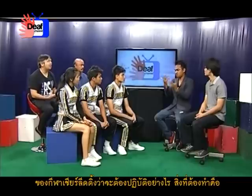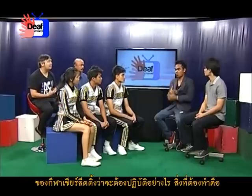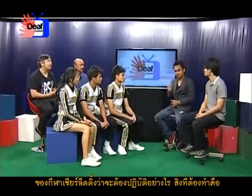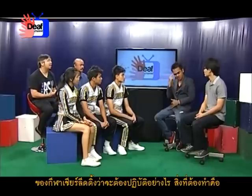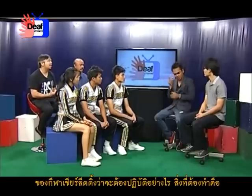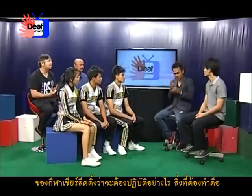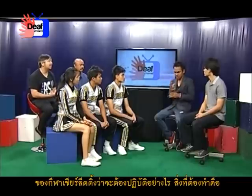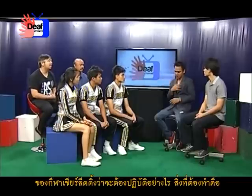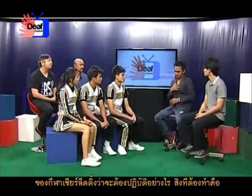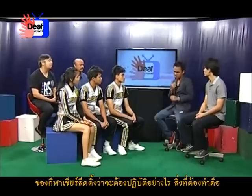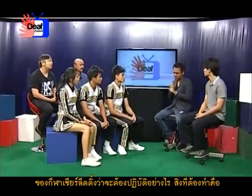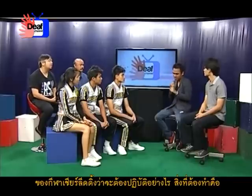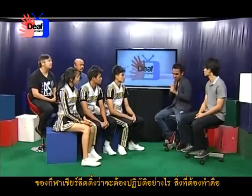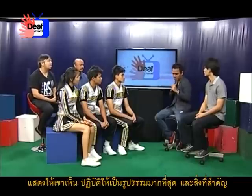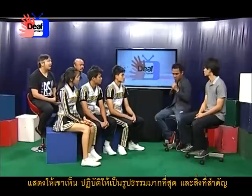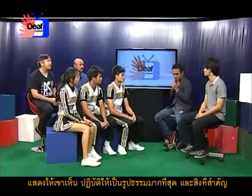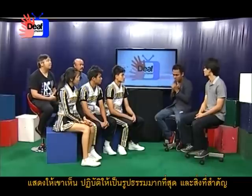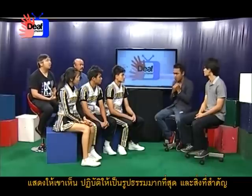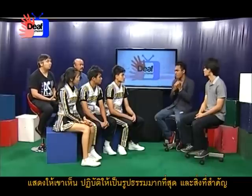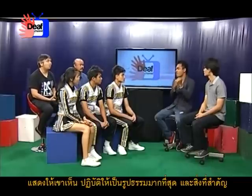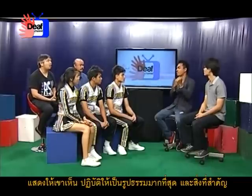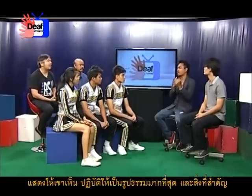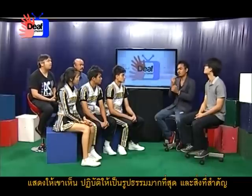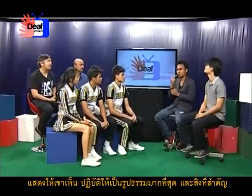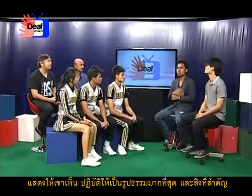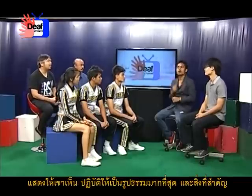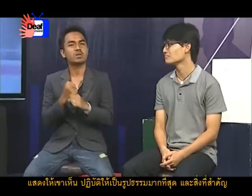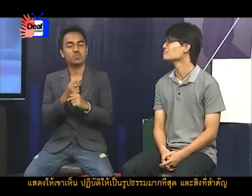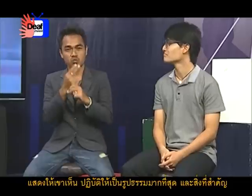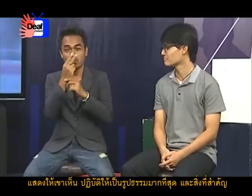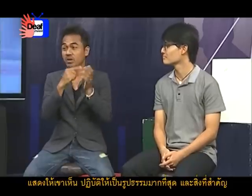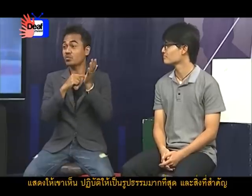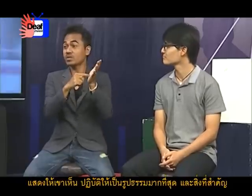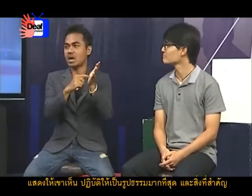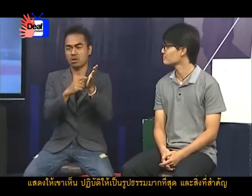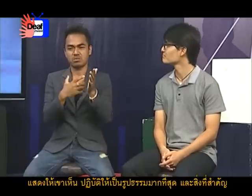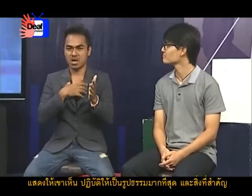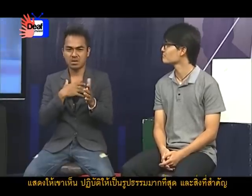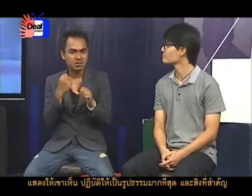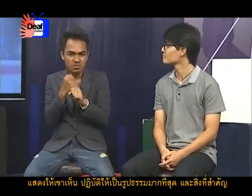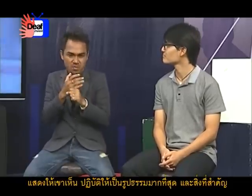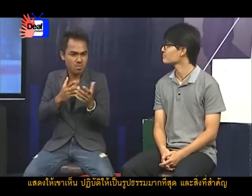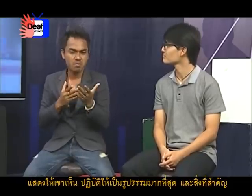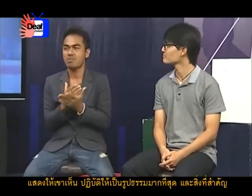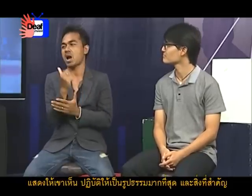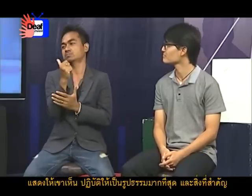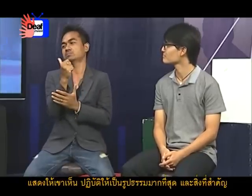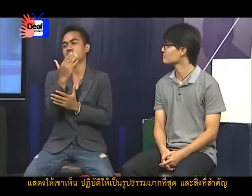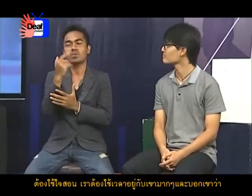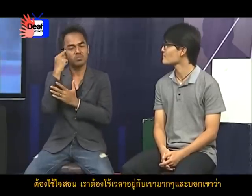ทำให้เห็นเด่นชัดที่สุดก็คือการทำให้เขาดูแล้วก็ทำออกมาเป็นรูปธรรมมากที่สุดฮะและที่สำคัญก็คือต้อง